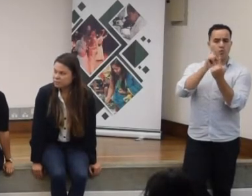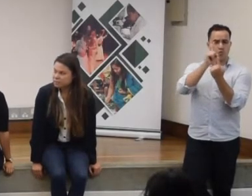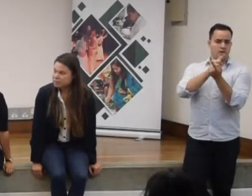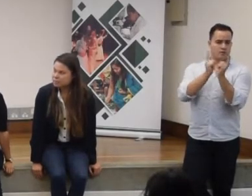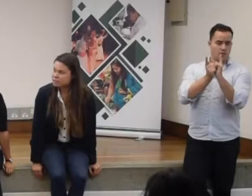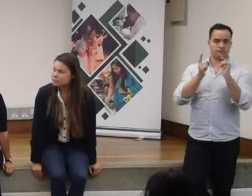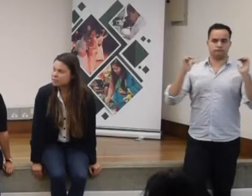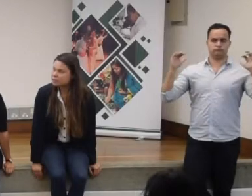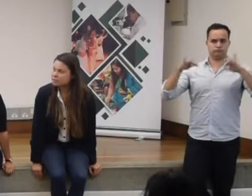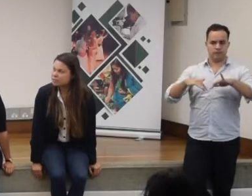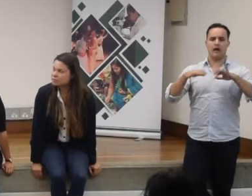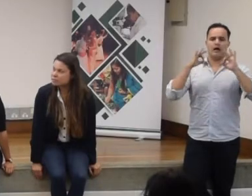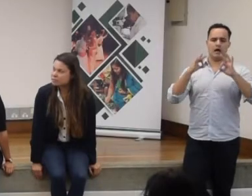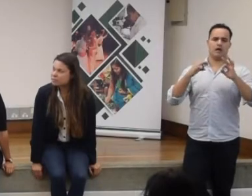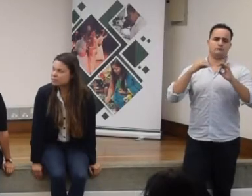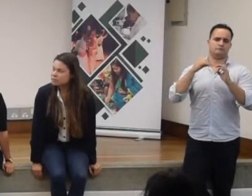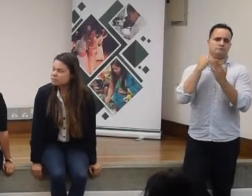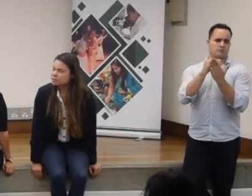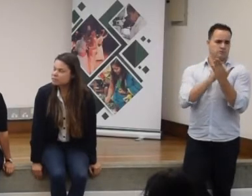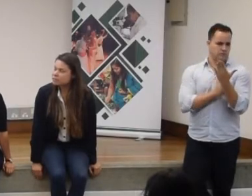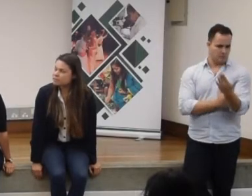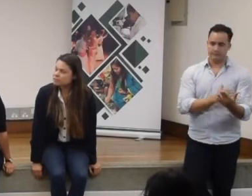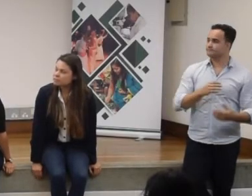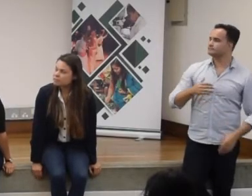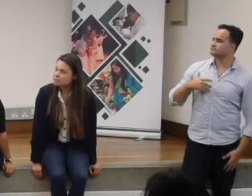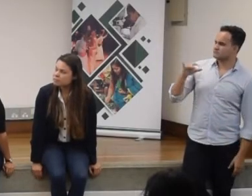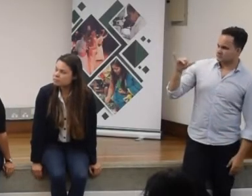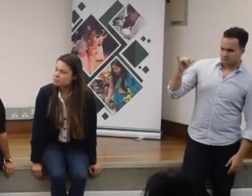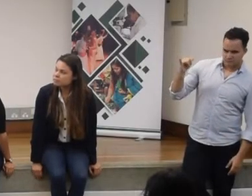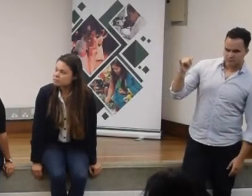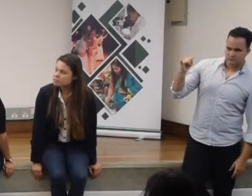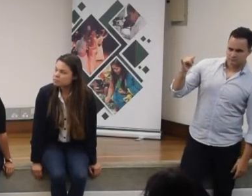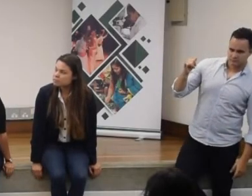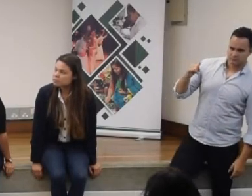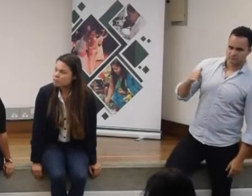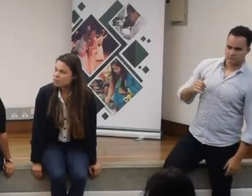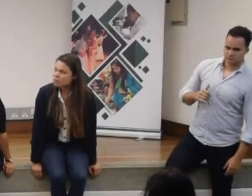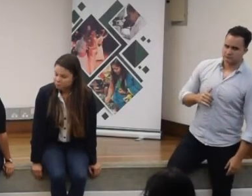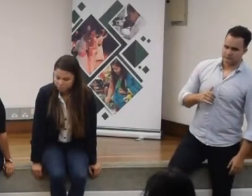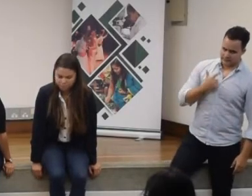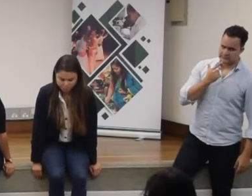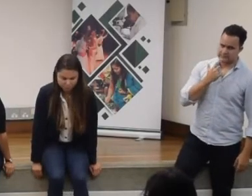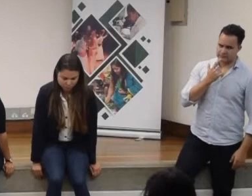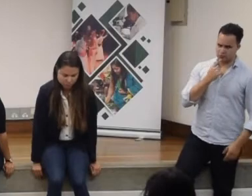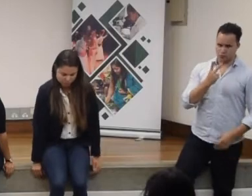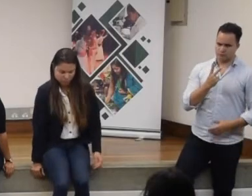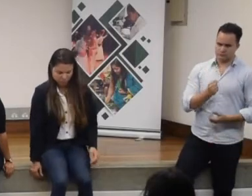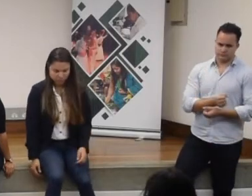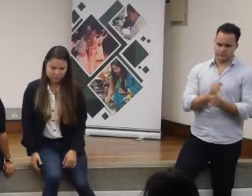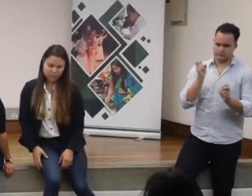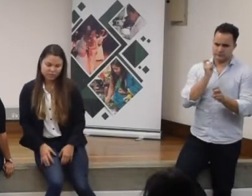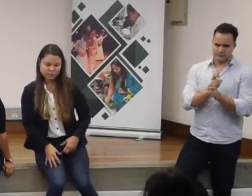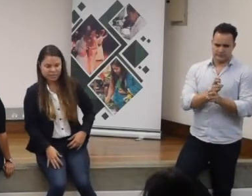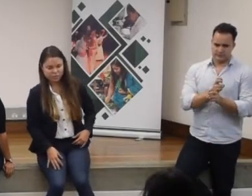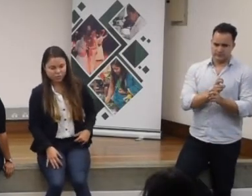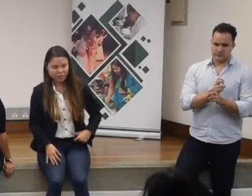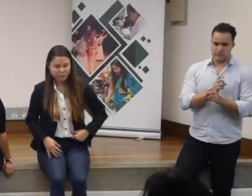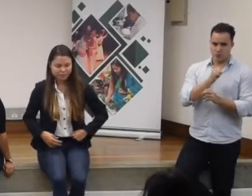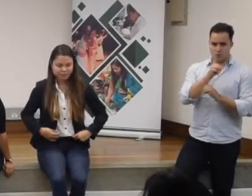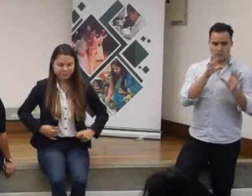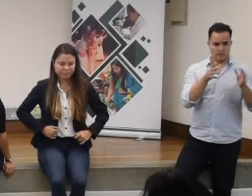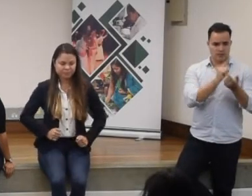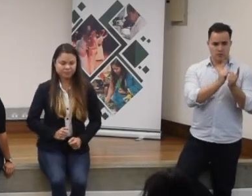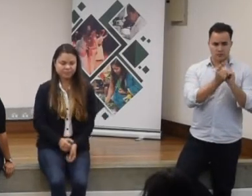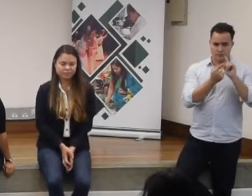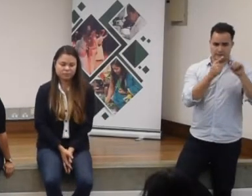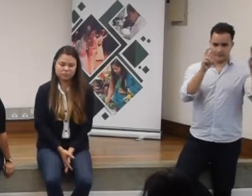Yo me imagino que la agenda de temas que vamos a abordar van a ser subsidiarios de las posibles articulaciones que podamos hacer entre nosotras. Luego, yo creo que podrían